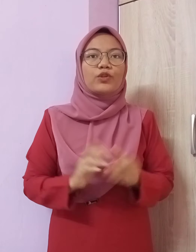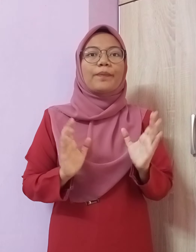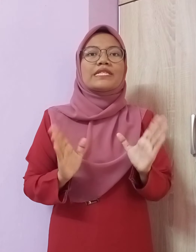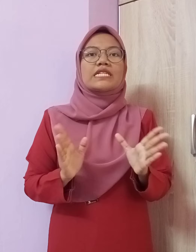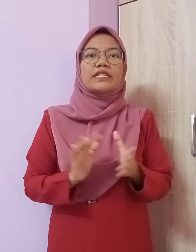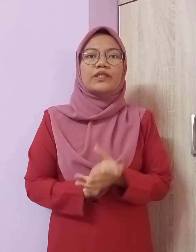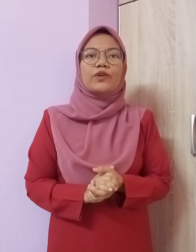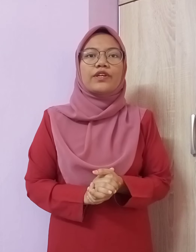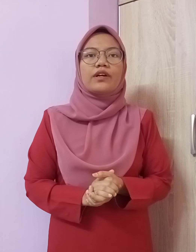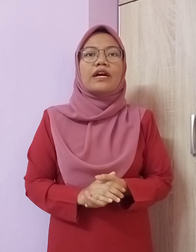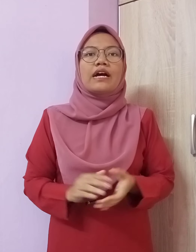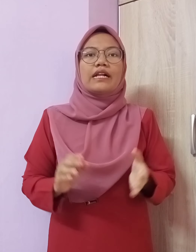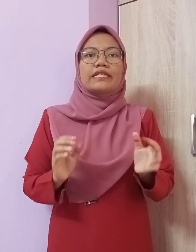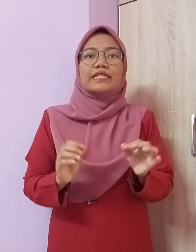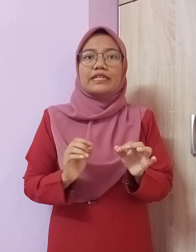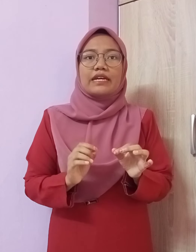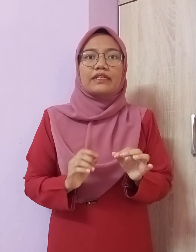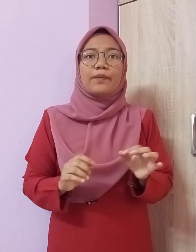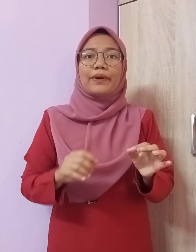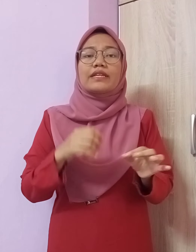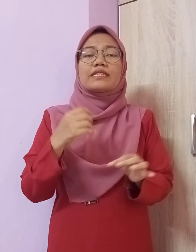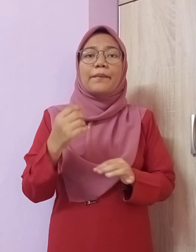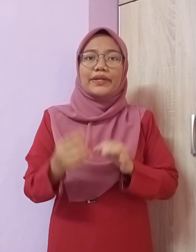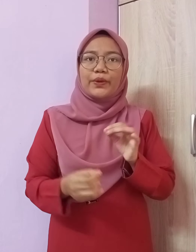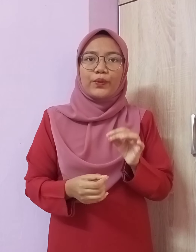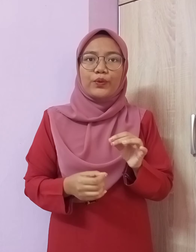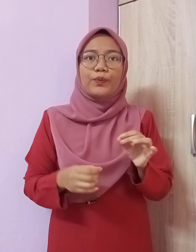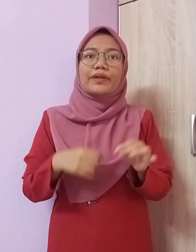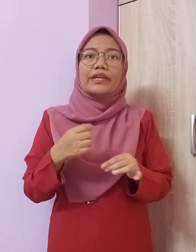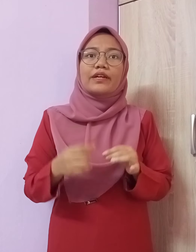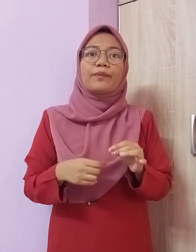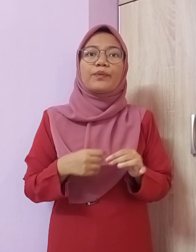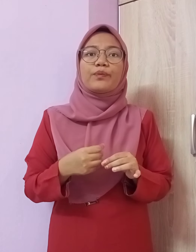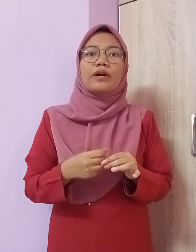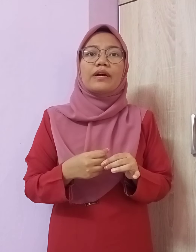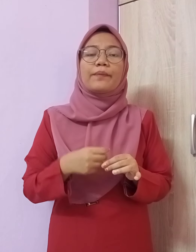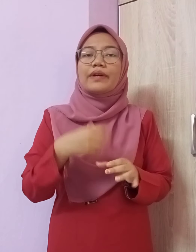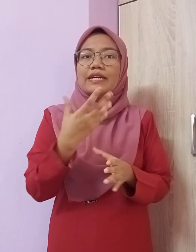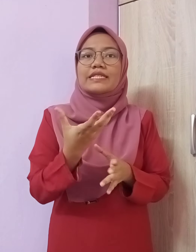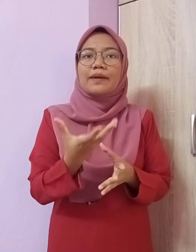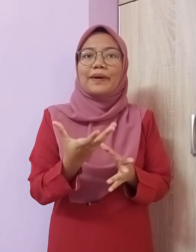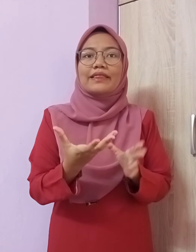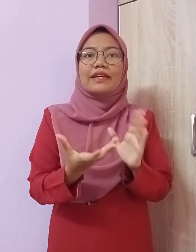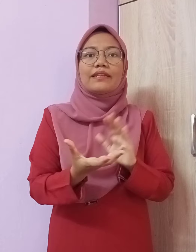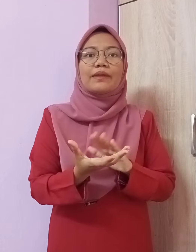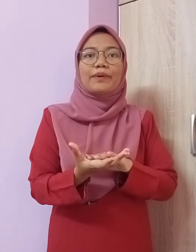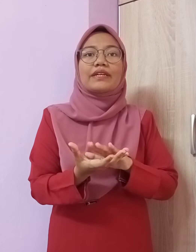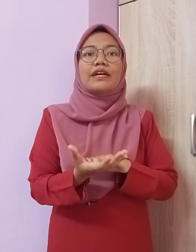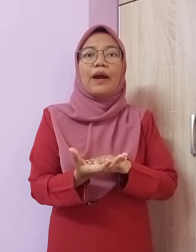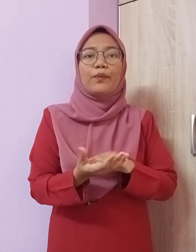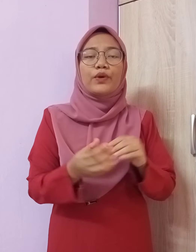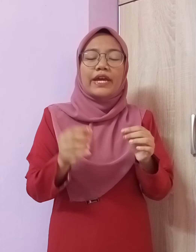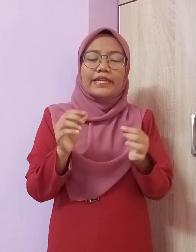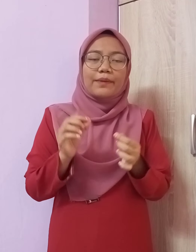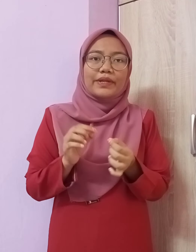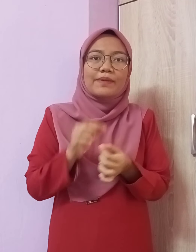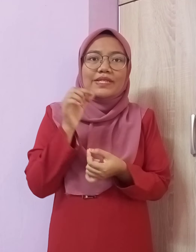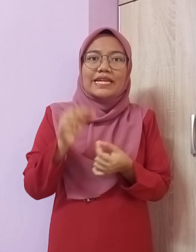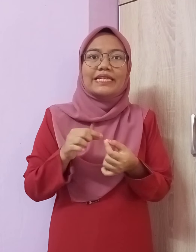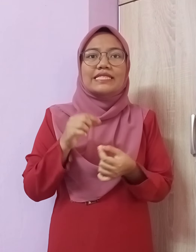mudah pecah dan terkoyak. Hal ini kerana pada zaman dahulu mereka menghasilkan bantal daripada kekabu dan mereka menjahit